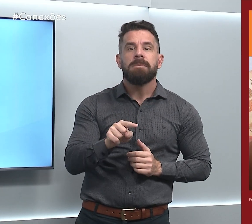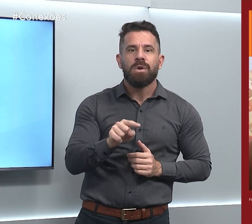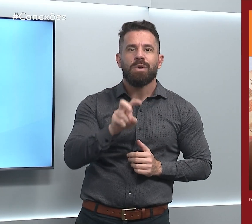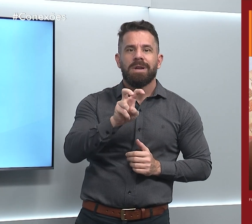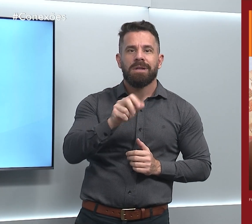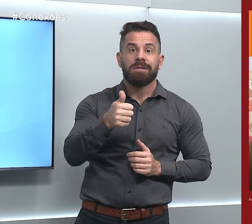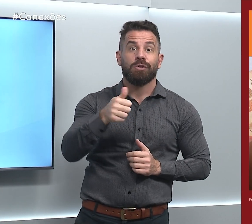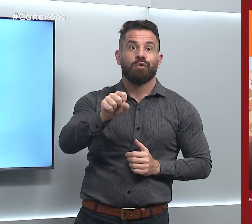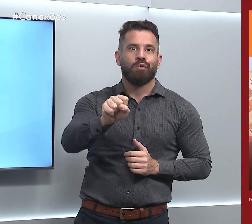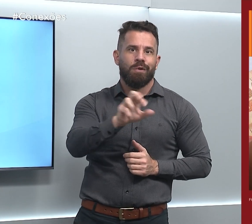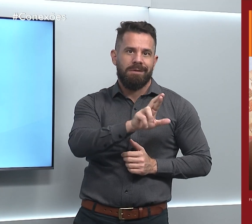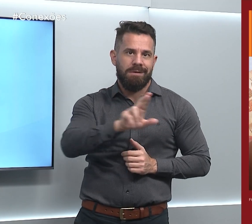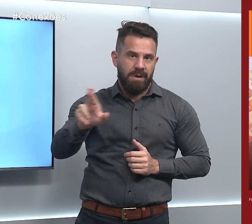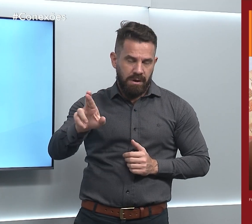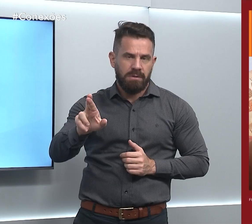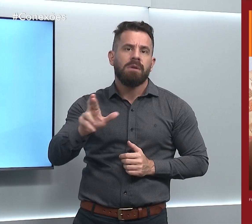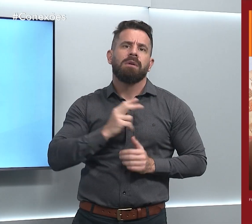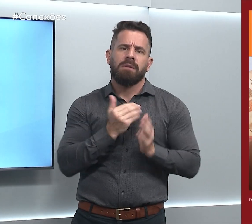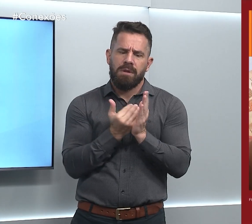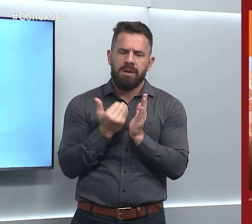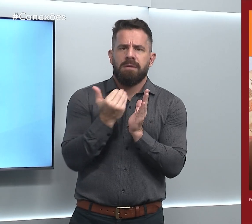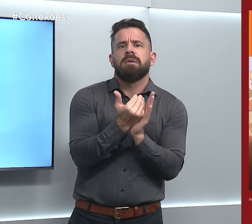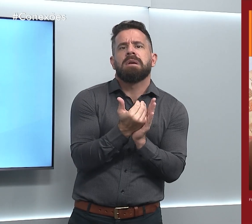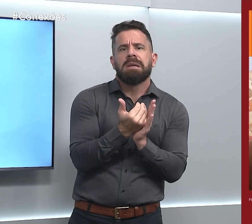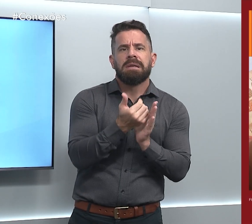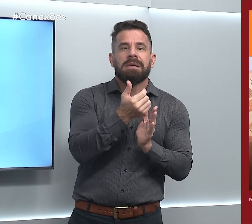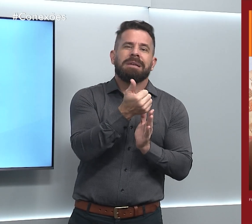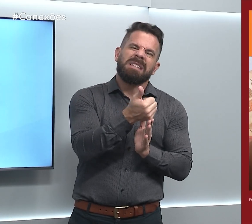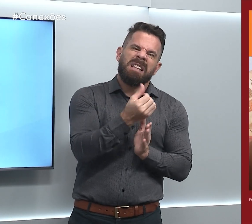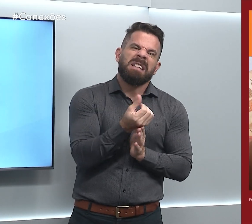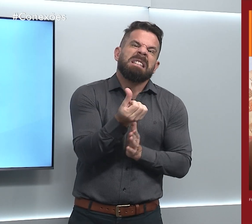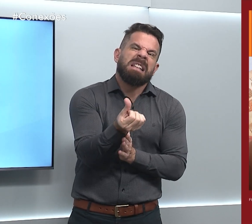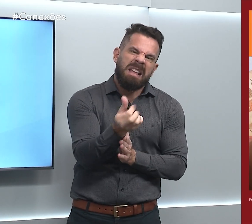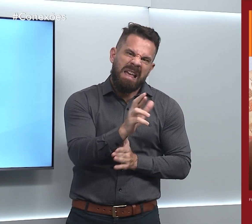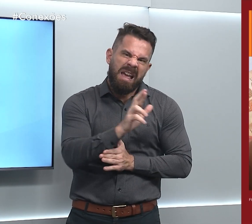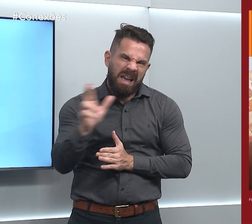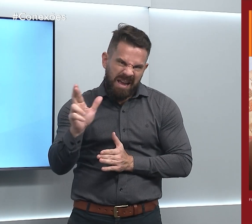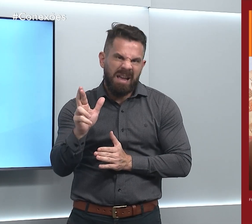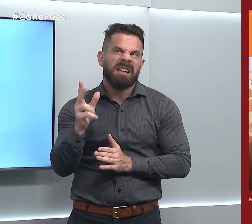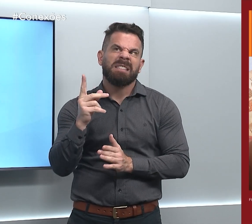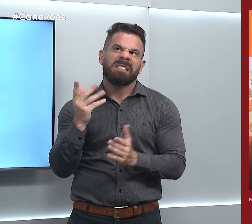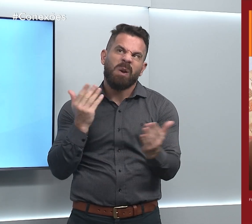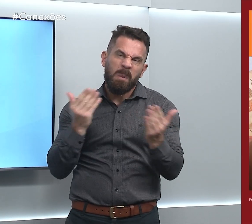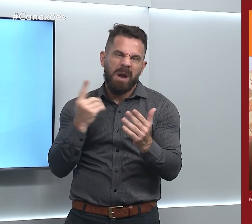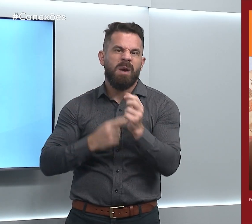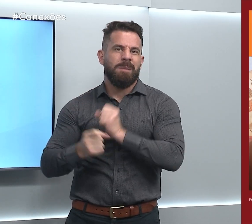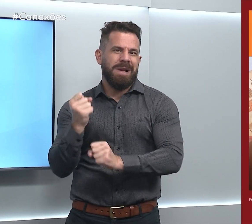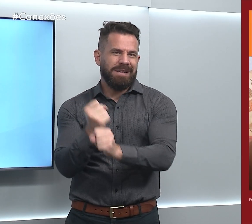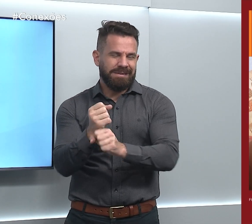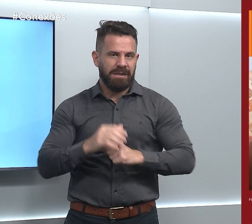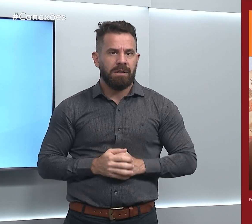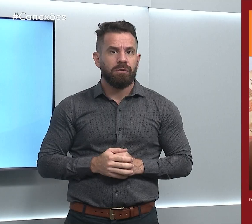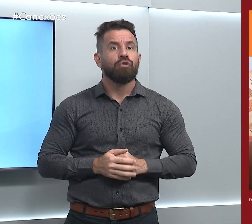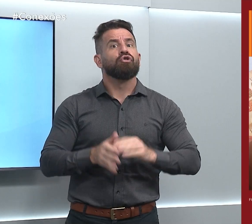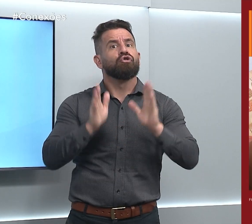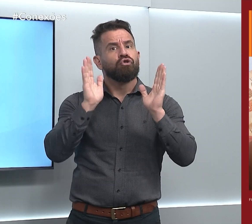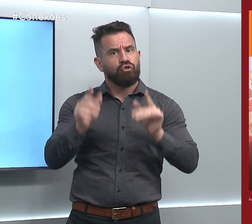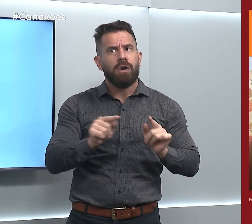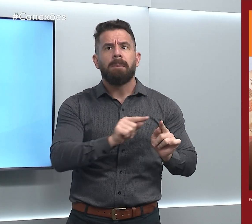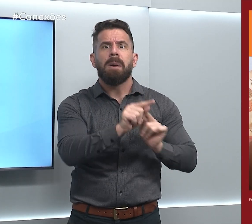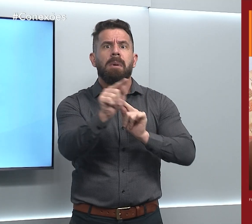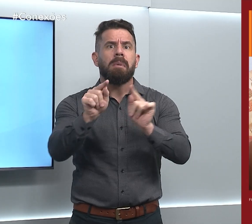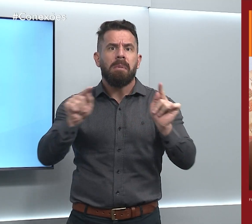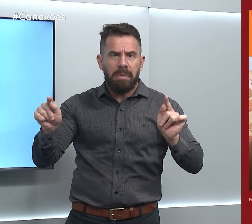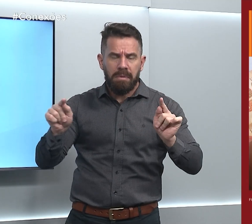1.518, um aumento de 106 em relação ao ano passado. O reajuste vai afetar a remuneração de